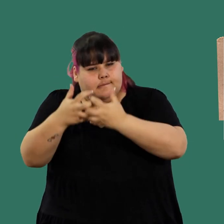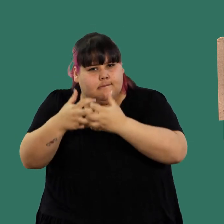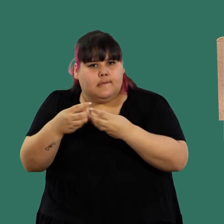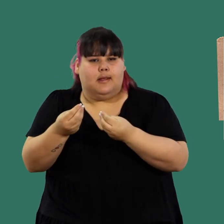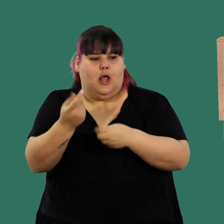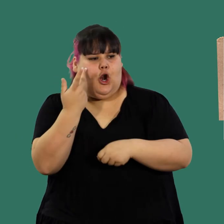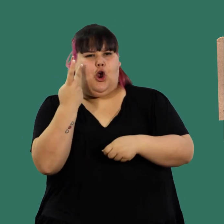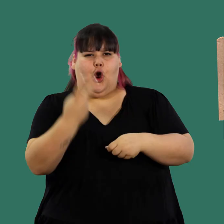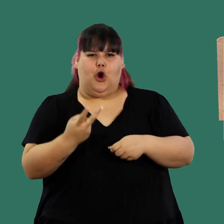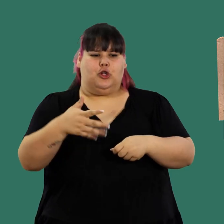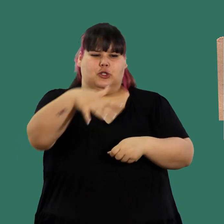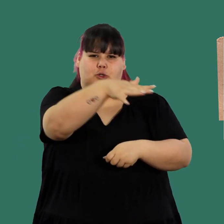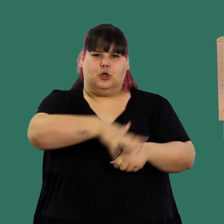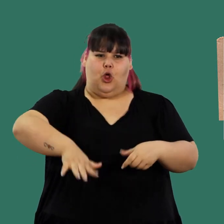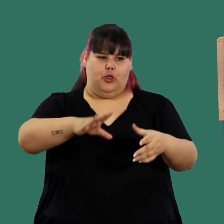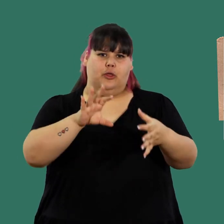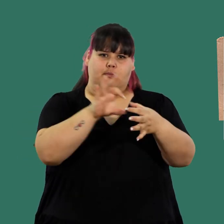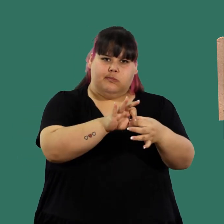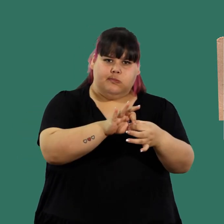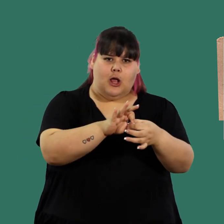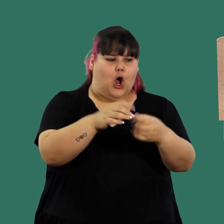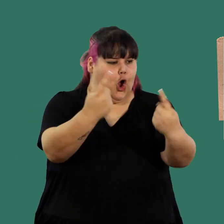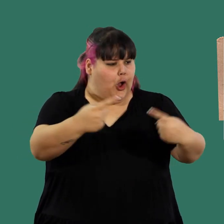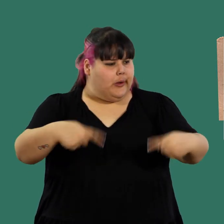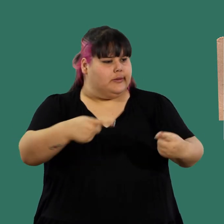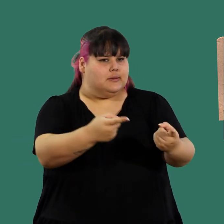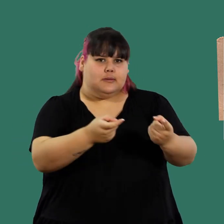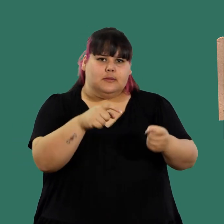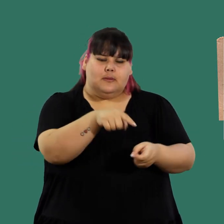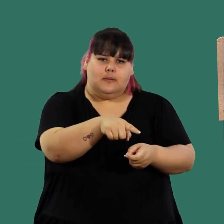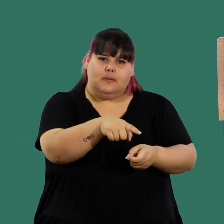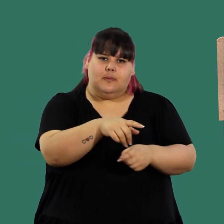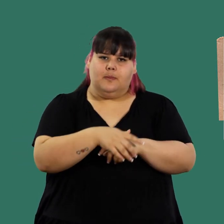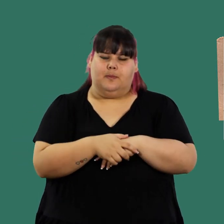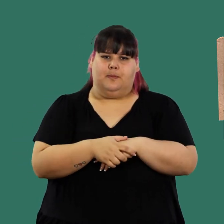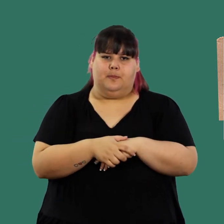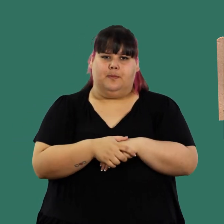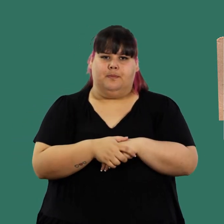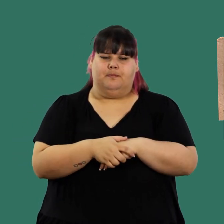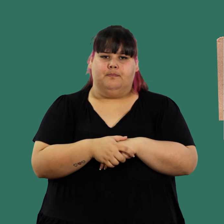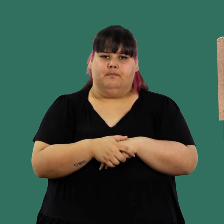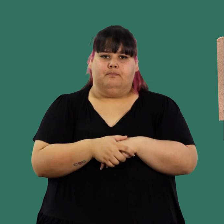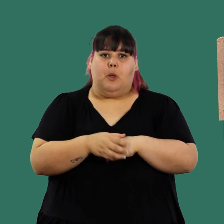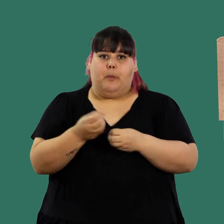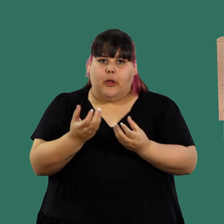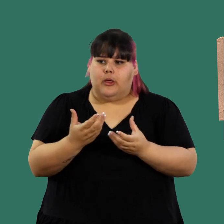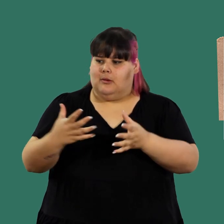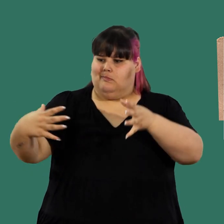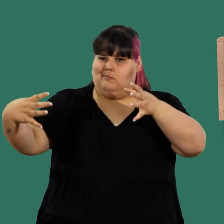reconocer nuestro entorno sus características y necesidades hacer un relato colectivo sobre